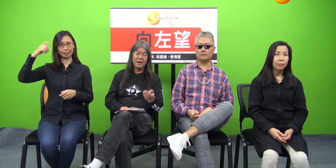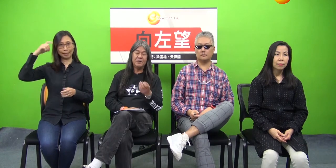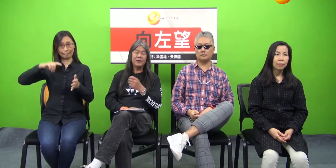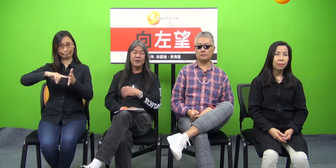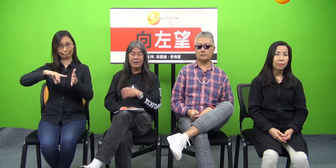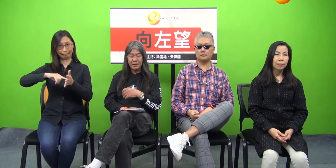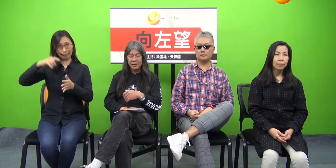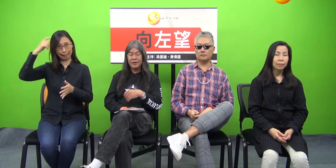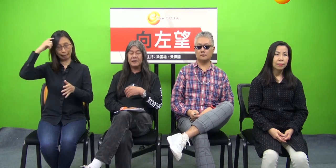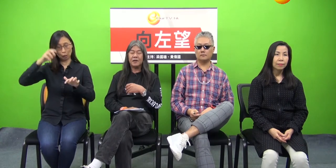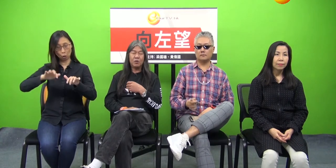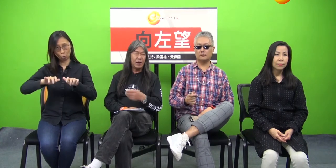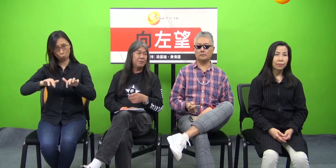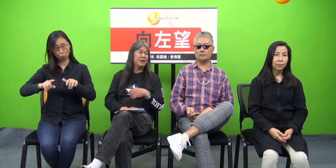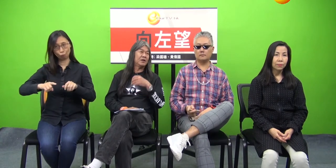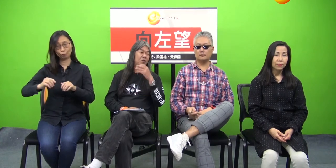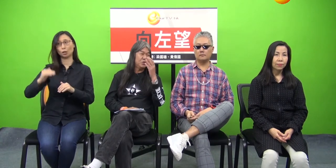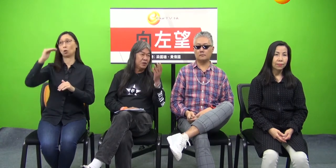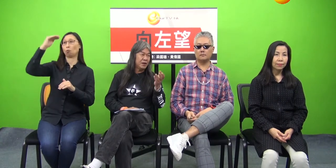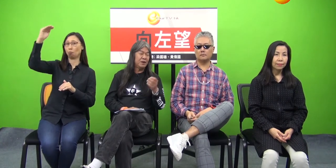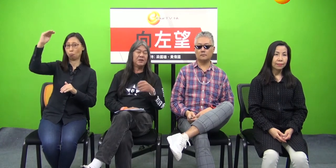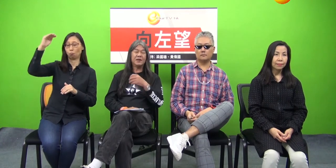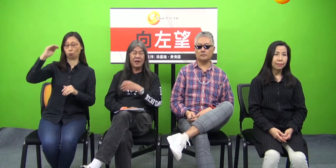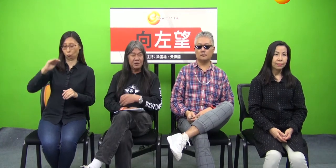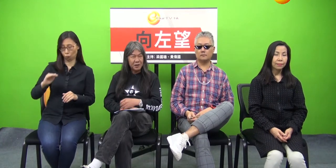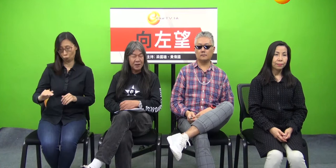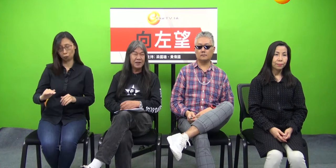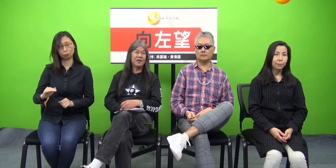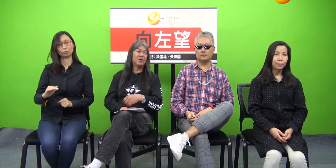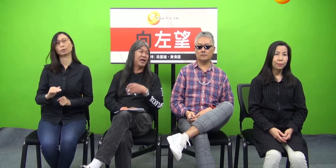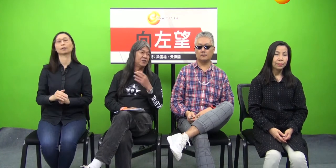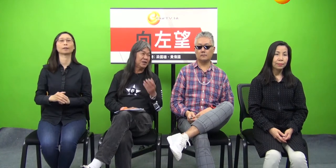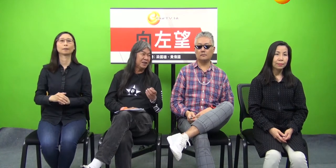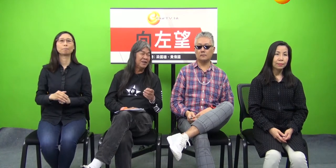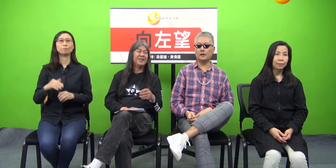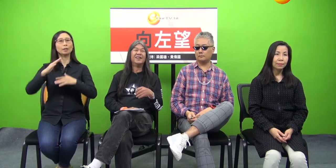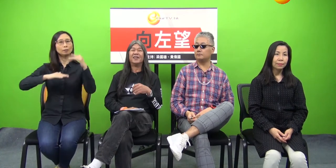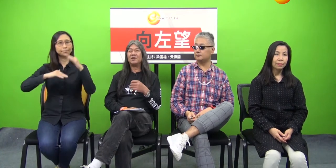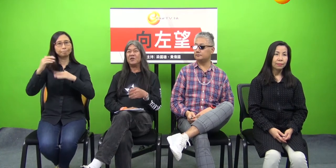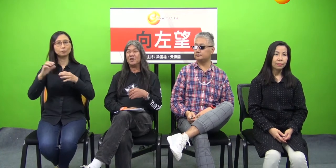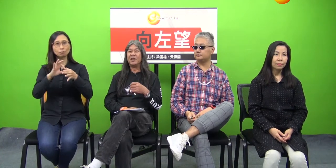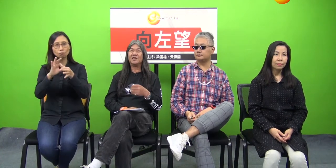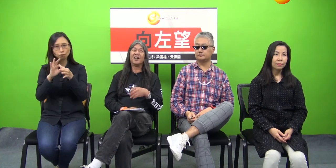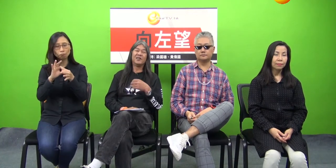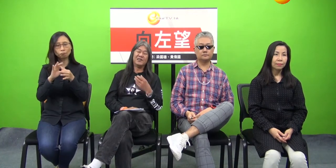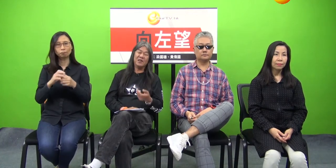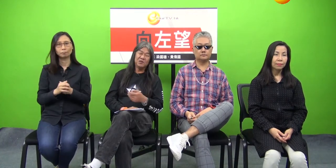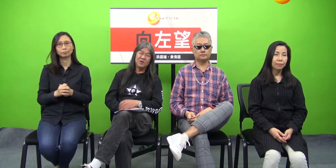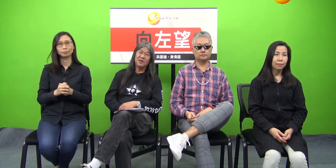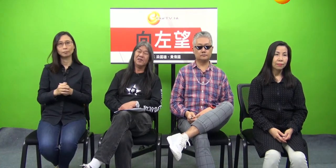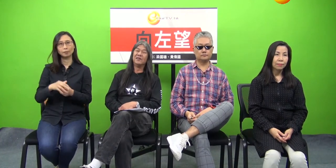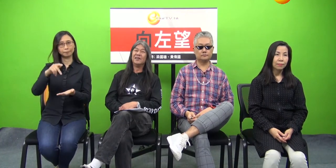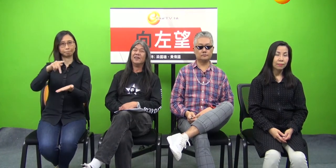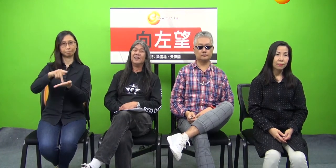high end， 邊啲即係 low end， 邊啲係高端嘅嘢，邊啲係低端嘅嘢，即係講技術嘅。咁跟住，如果你即係借用到